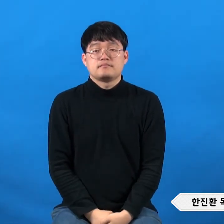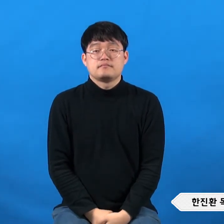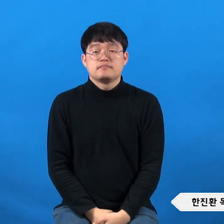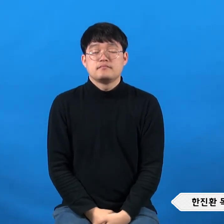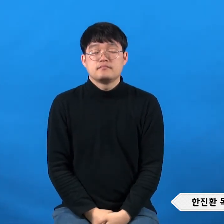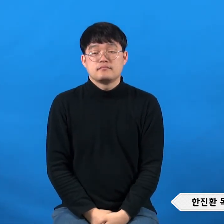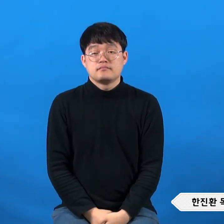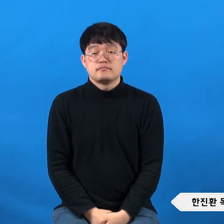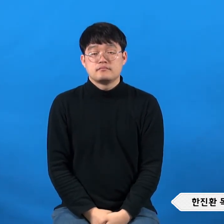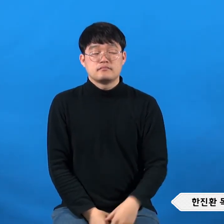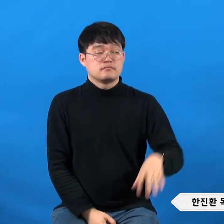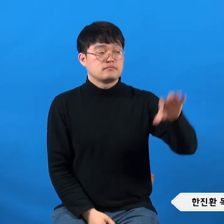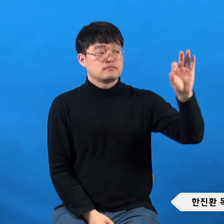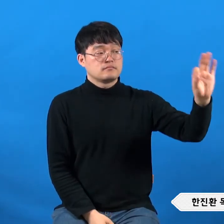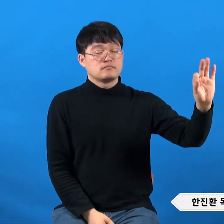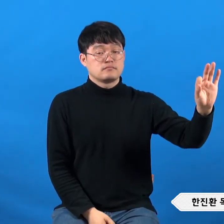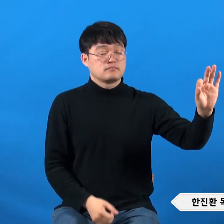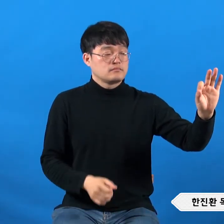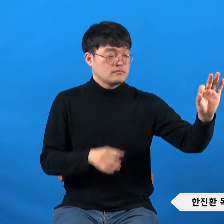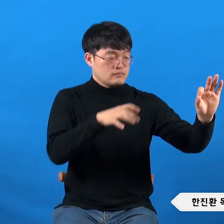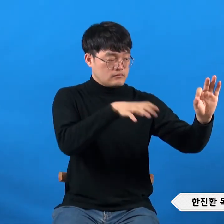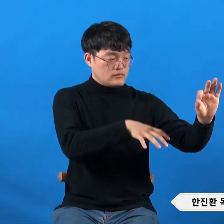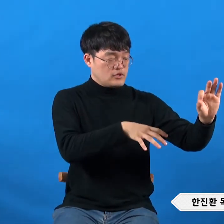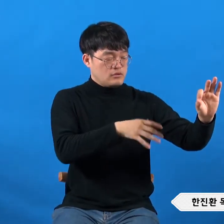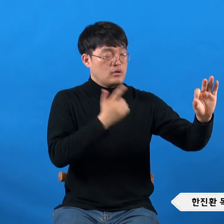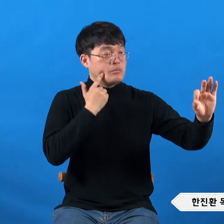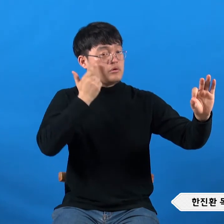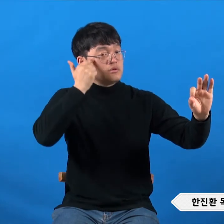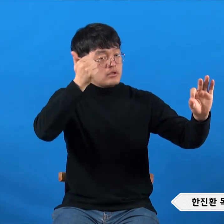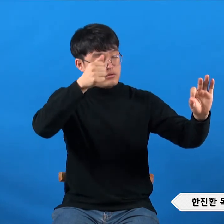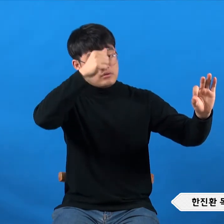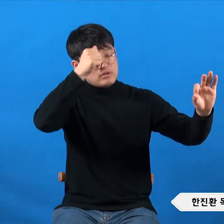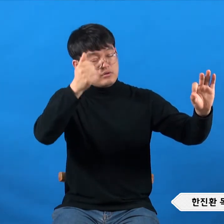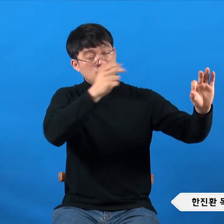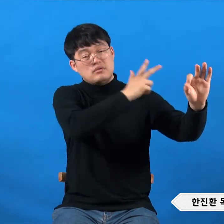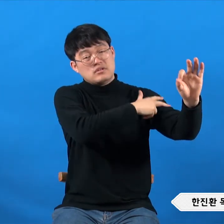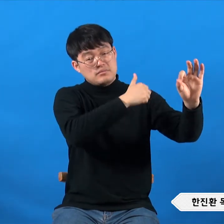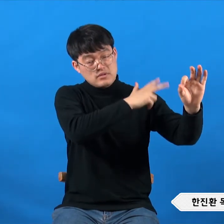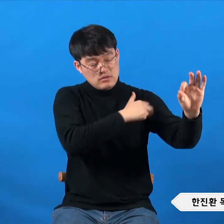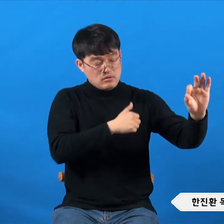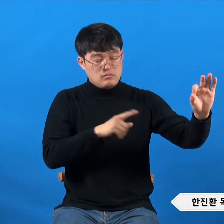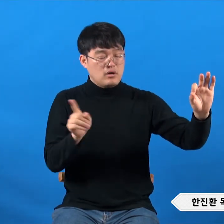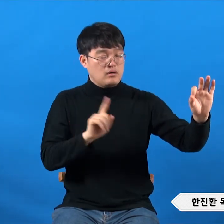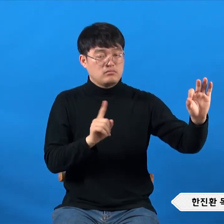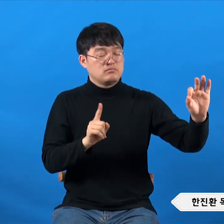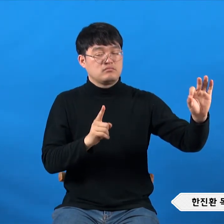것입니다. 돈 앞에서는 목사도 장로도 집사도 그런 것도 아무